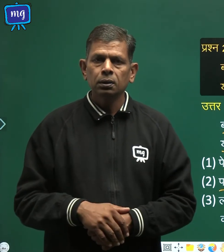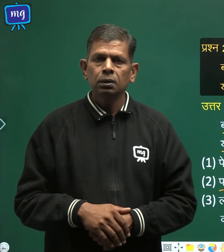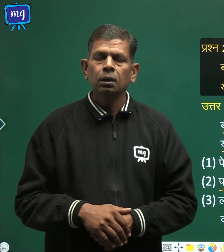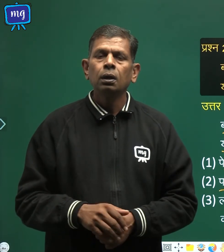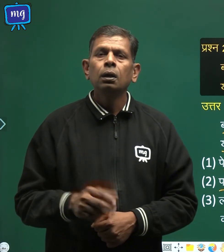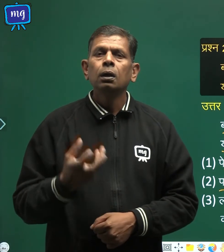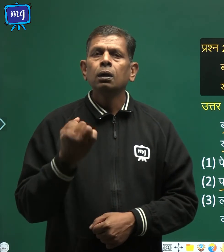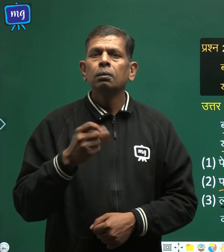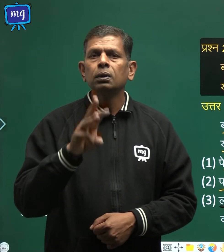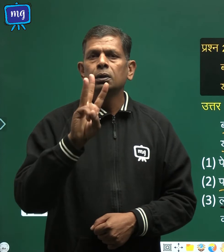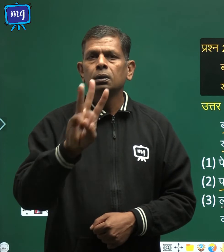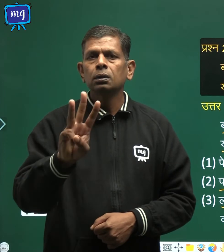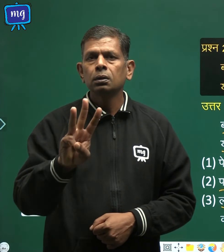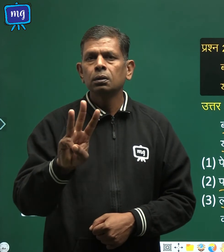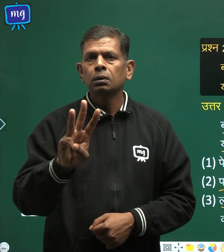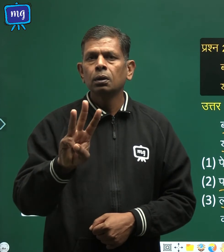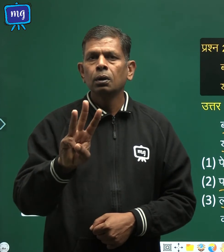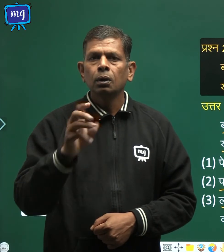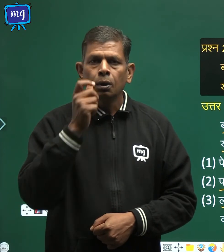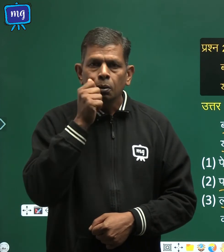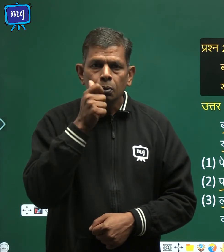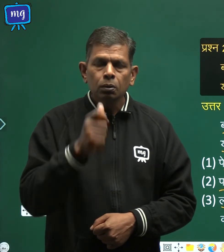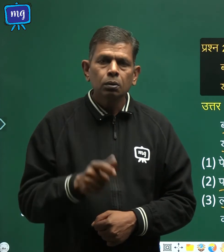नंबर 3, लोगों को